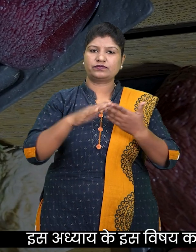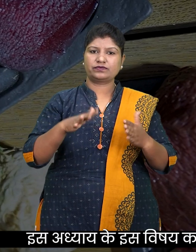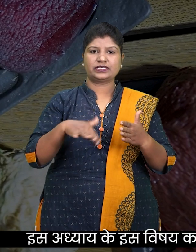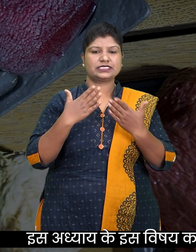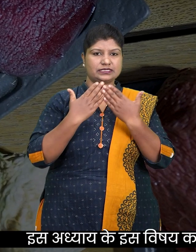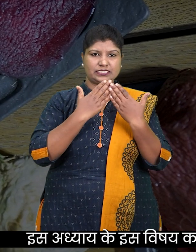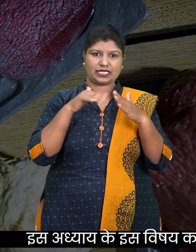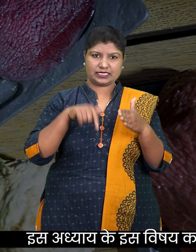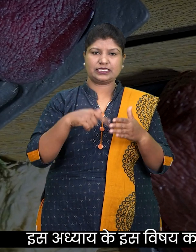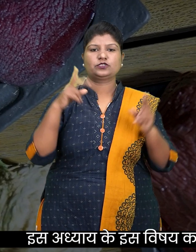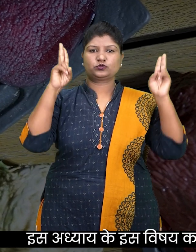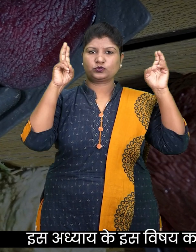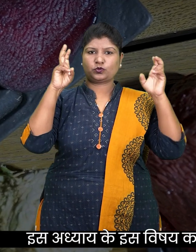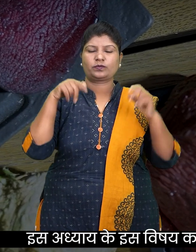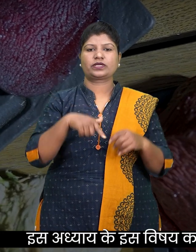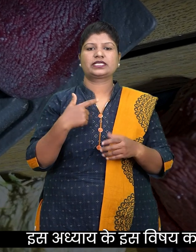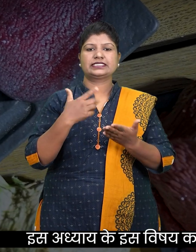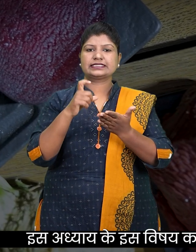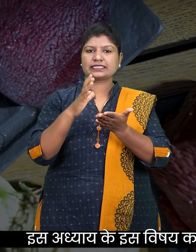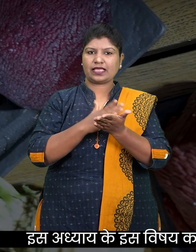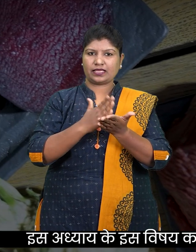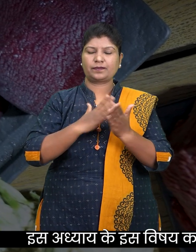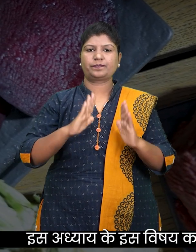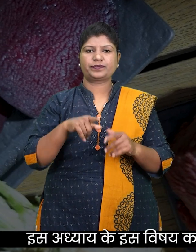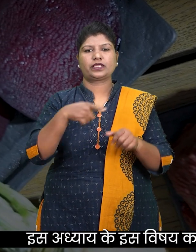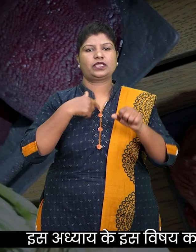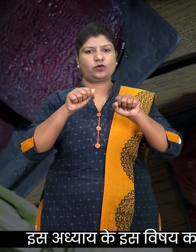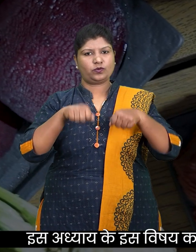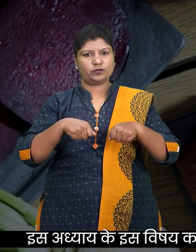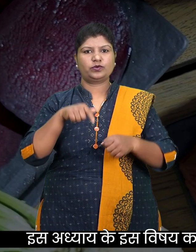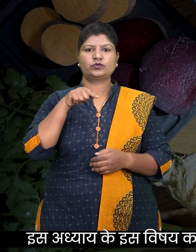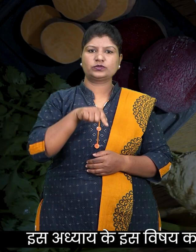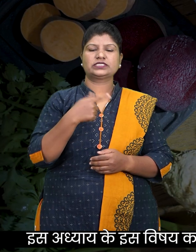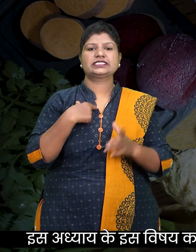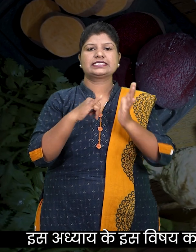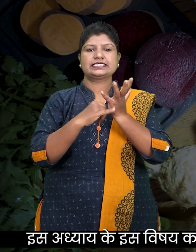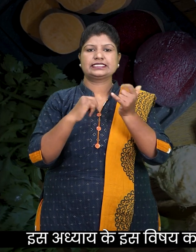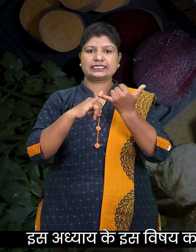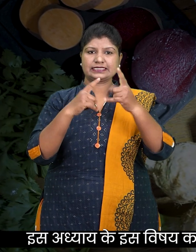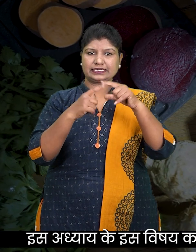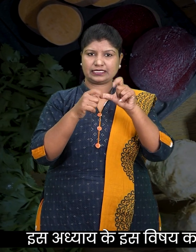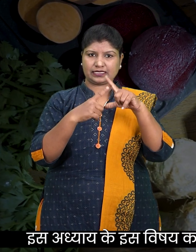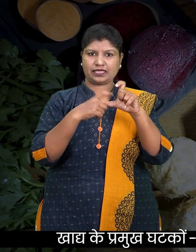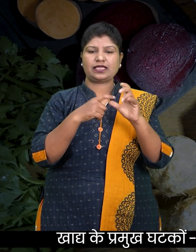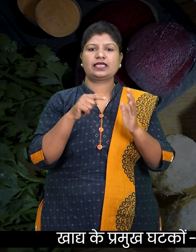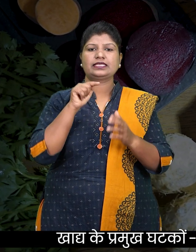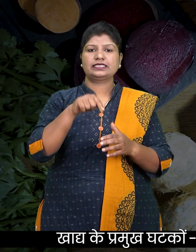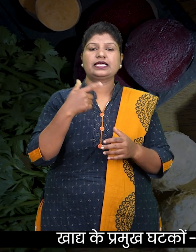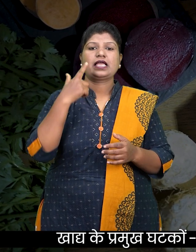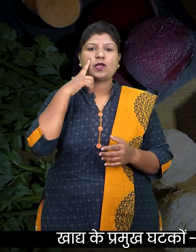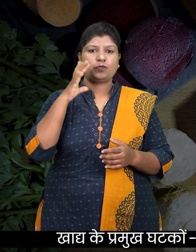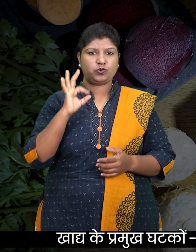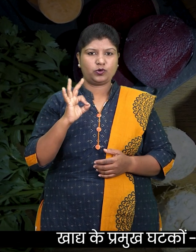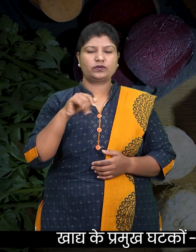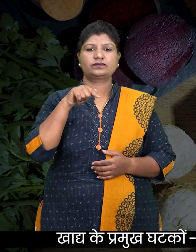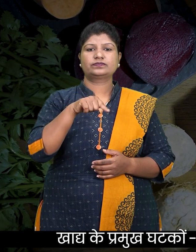इस अध्याय के इस विषय का अध्ययन करने के बाद आप निम्नलिखित बातें कर पाएंगे। खाद्य के